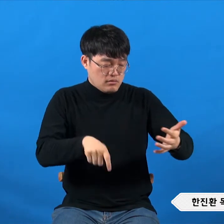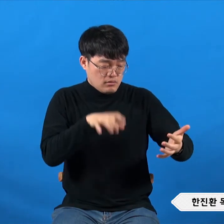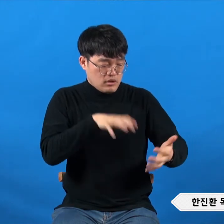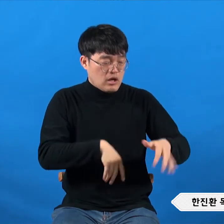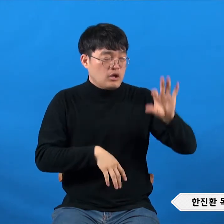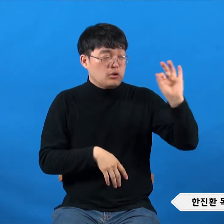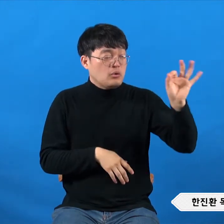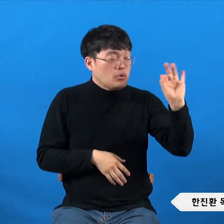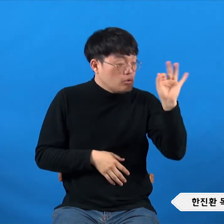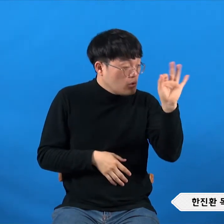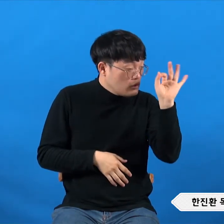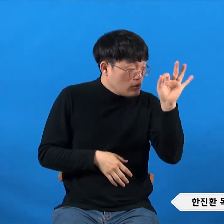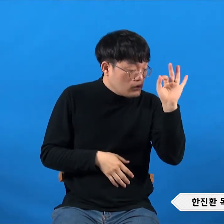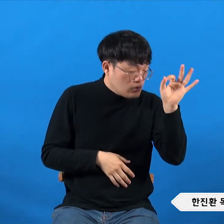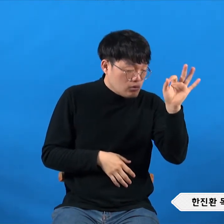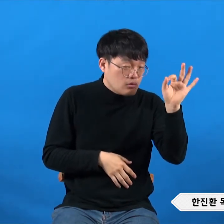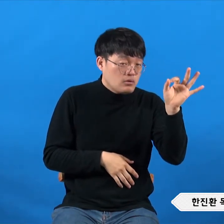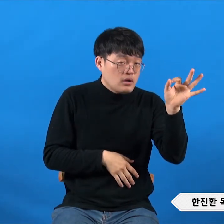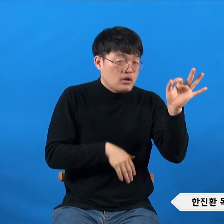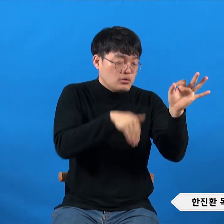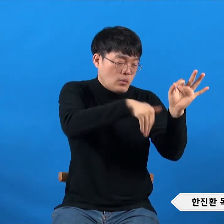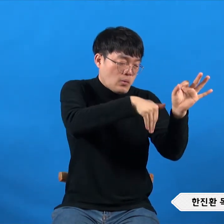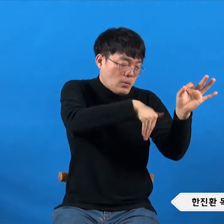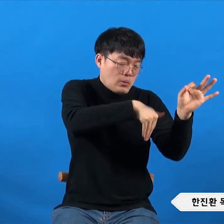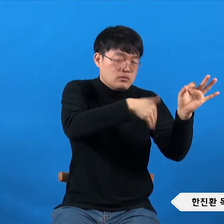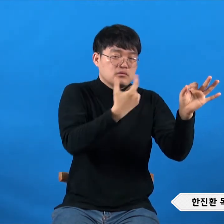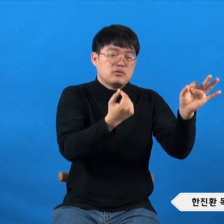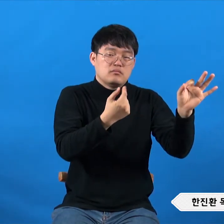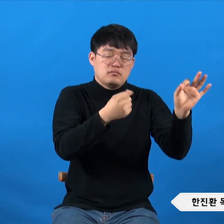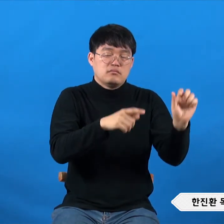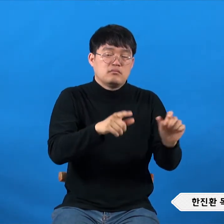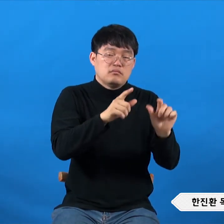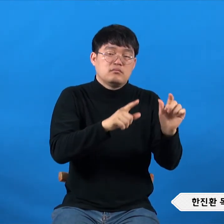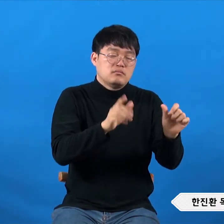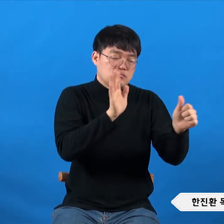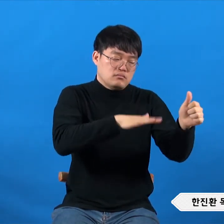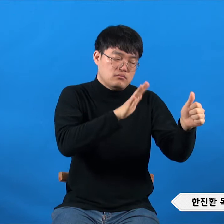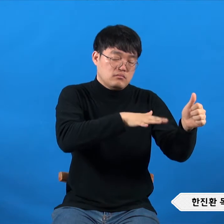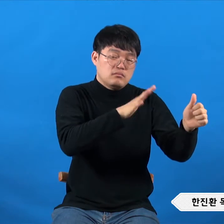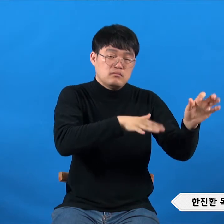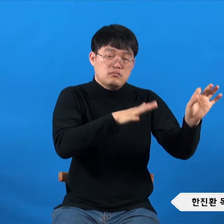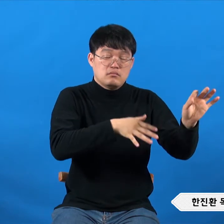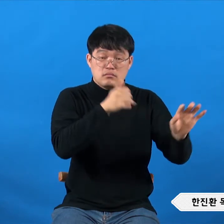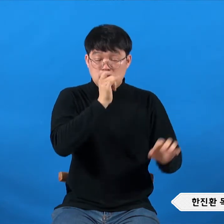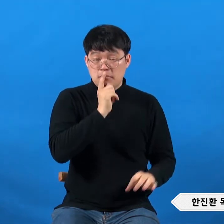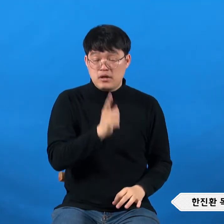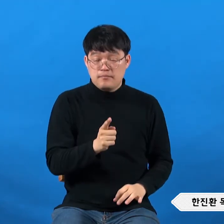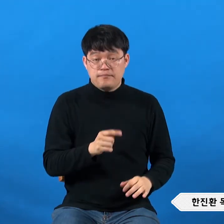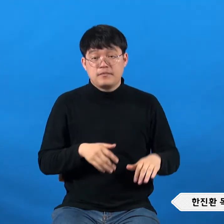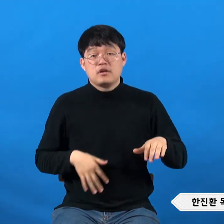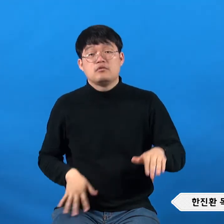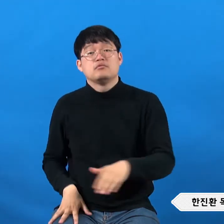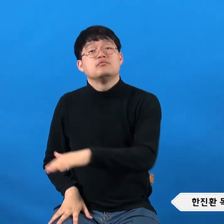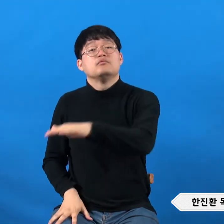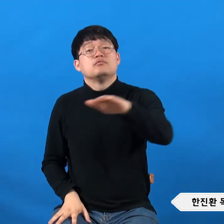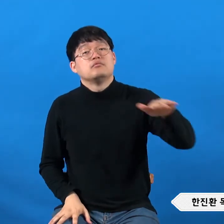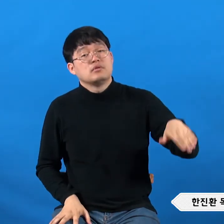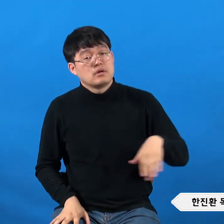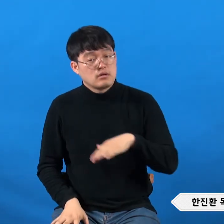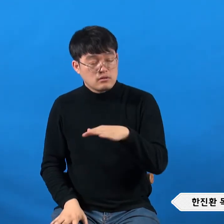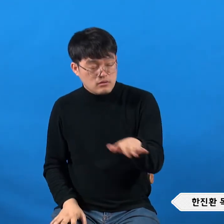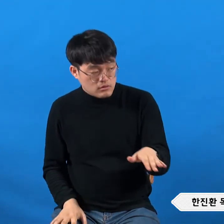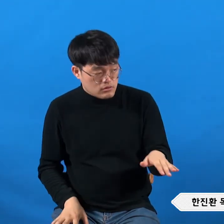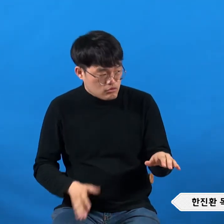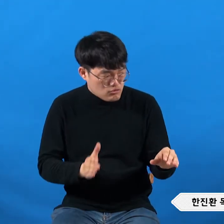마음으로는 그냥 돈에 지고 있는 거예요. 벌써 그 숭배하고 있는 것입니다. 우리가 그렇다는 것을